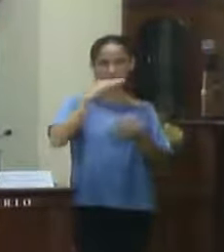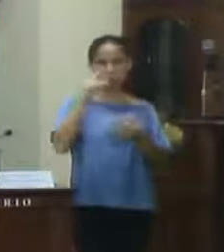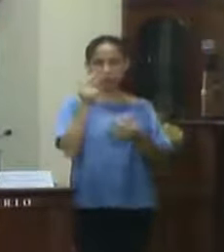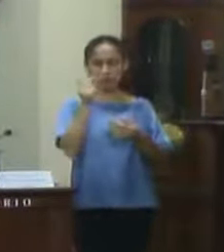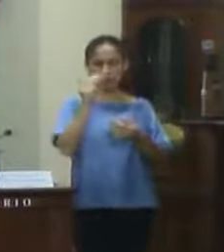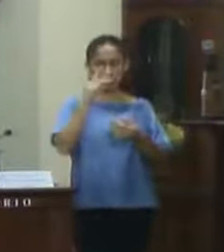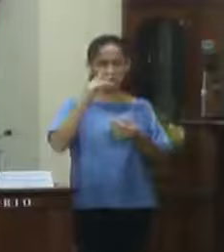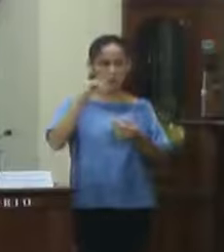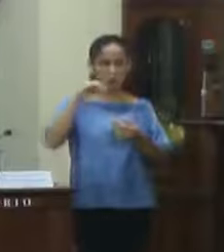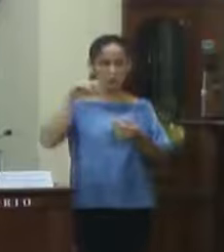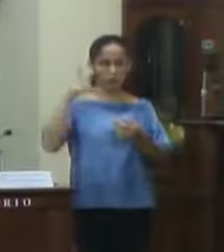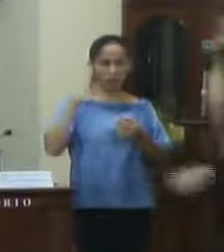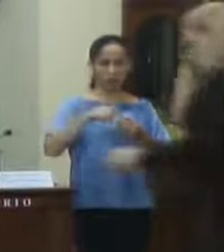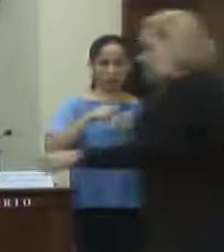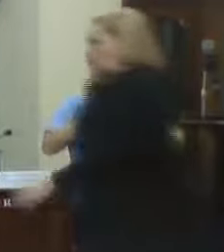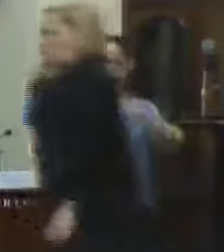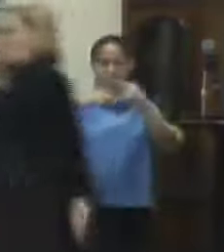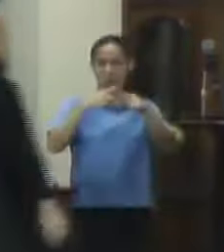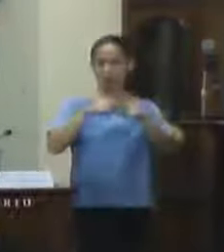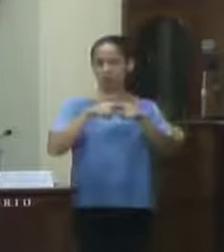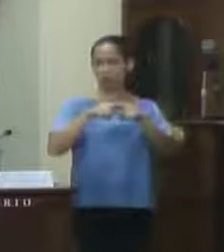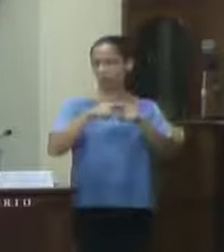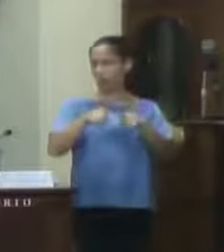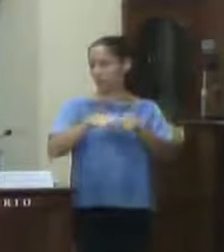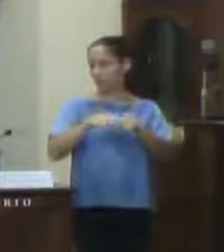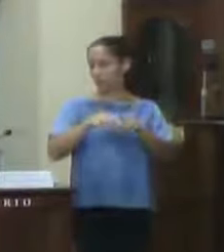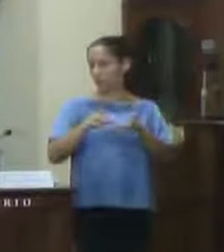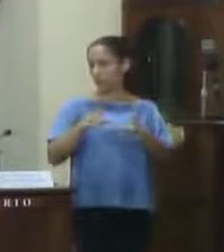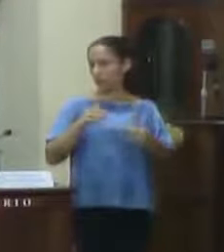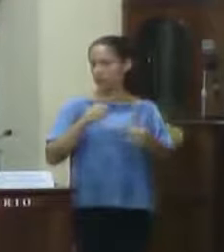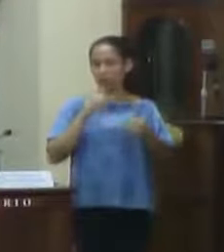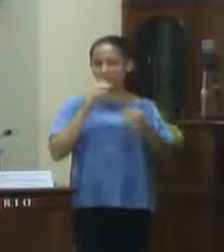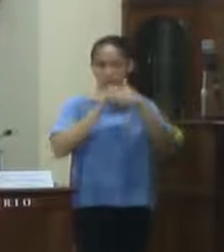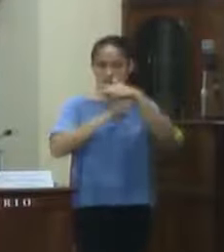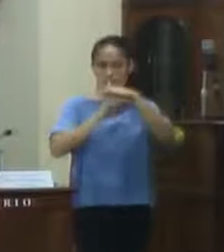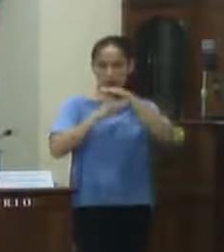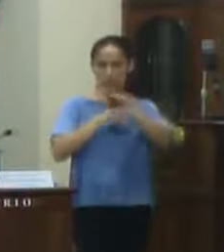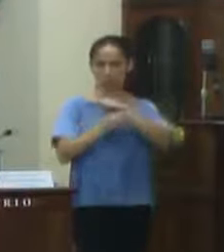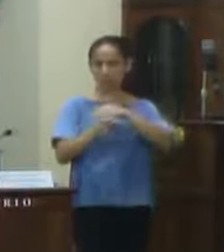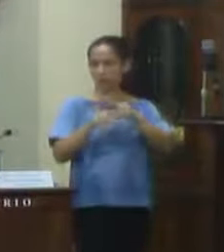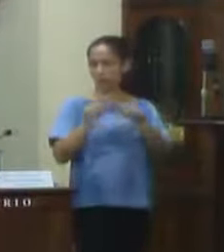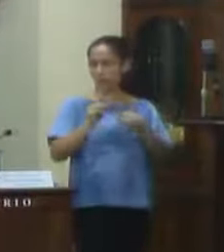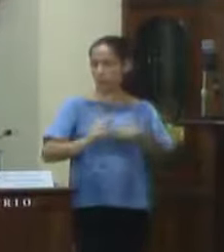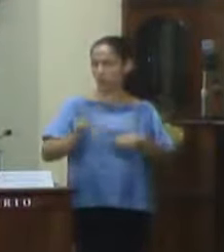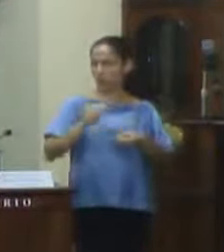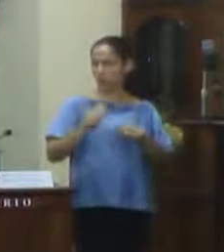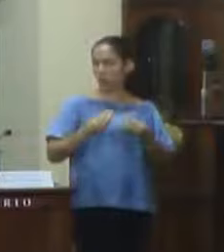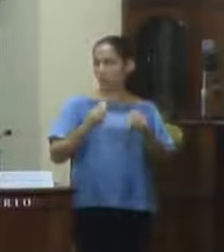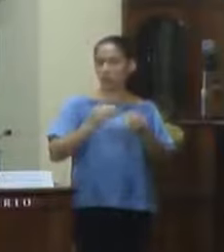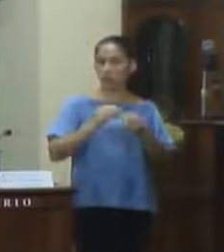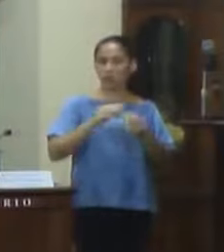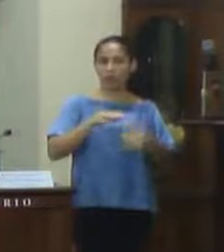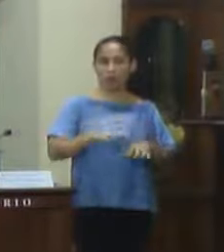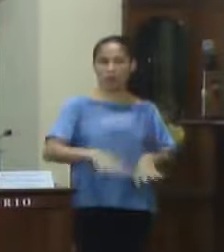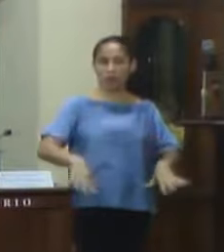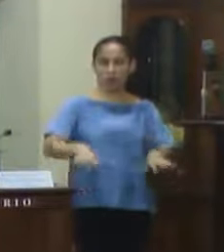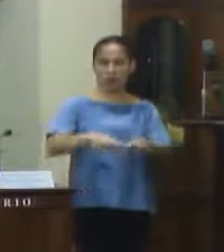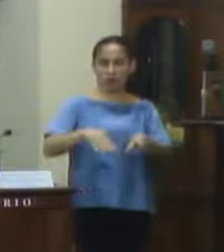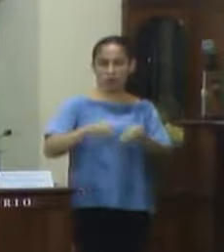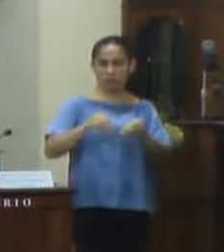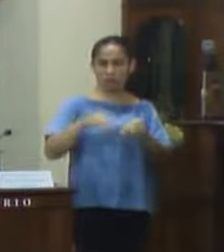levantamento das empresas instaladas no trecho que lançam efluentes no córrego, visto que o uso e ocupação do solo é uma